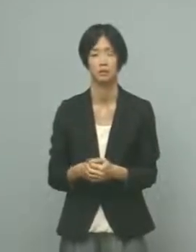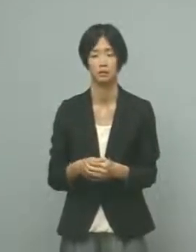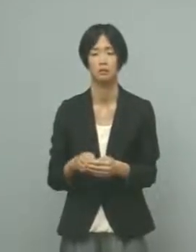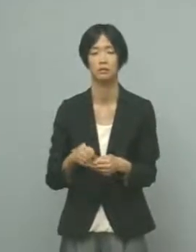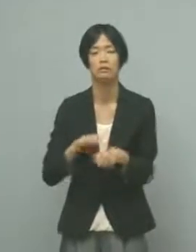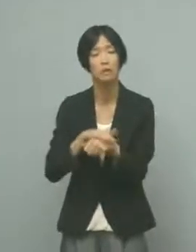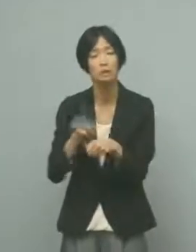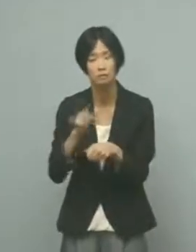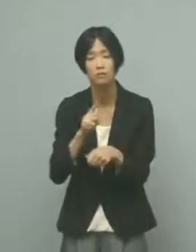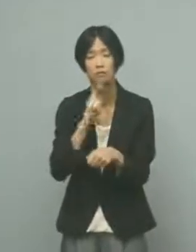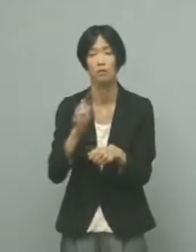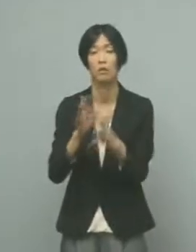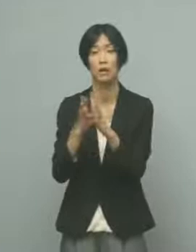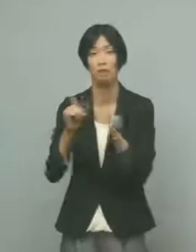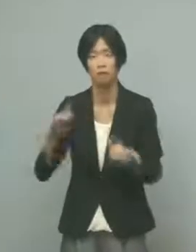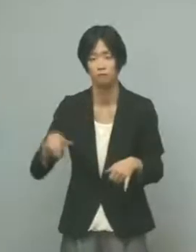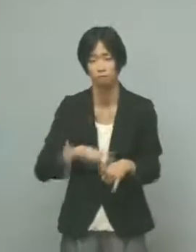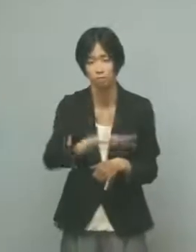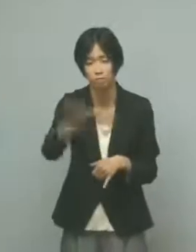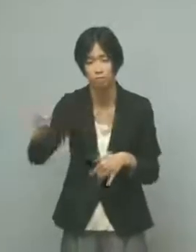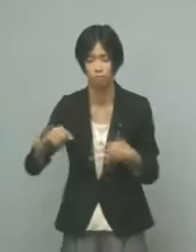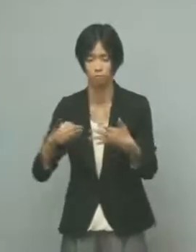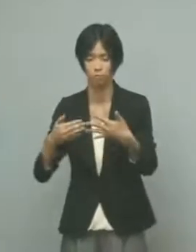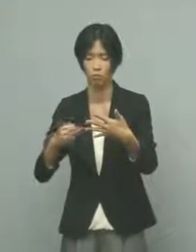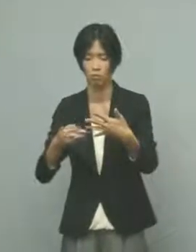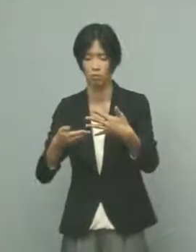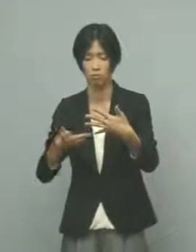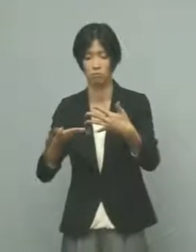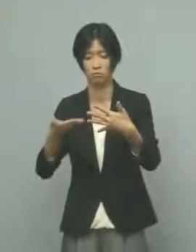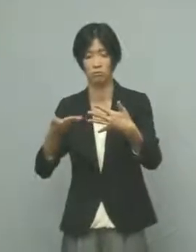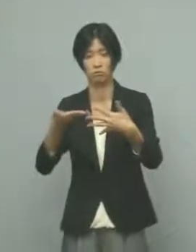5段階の情報をですね、しっかりと